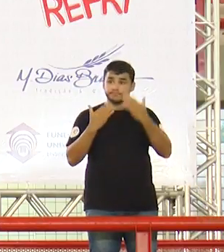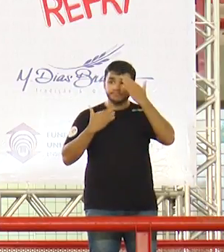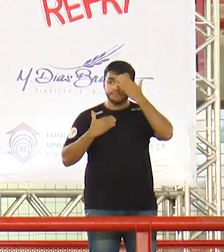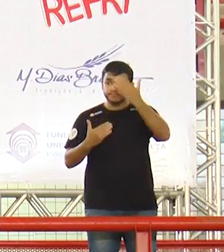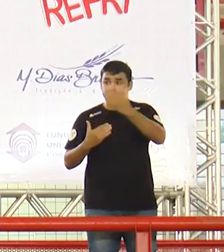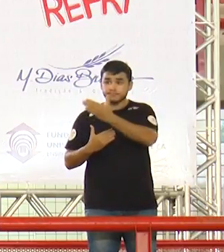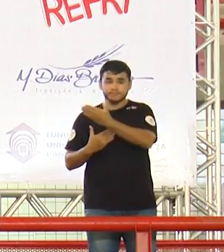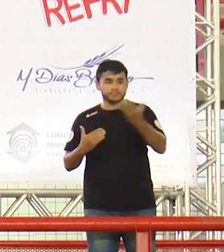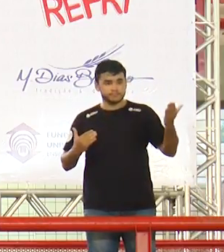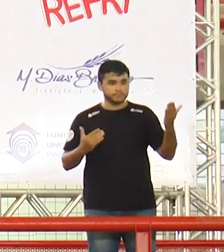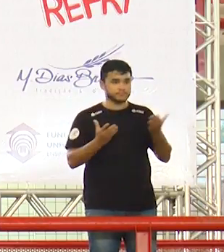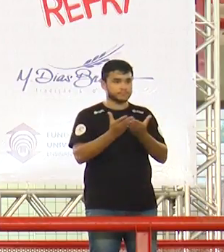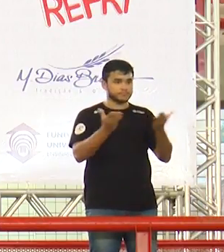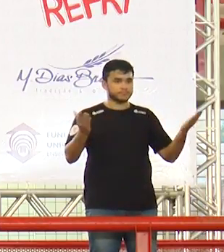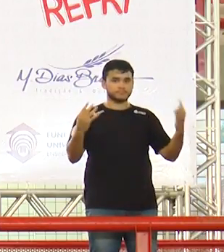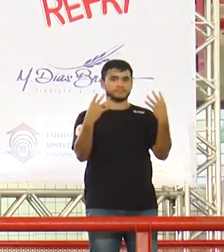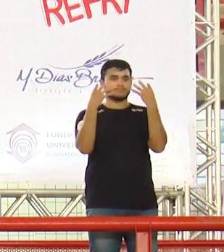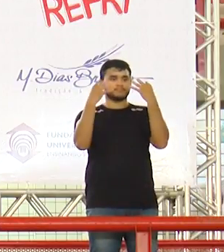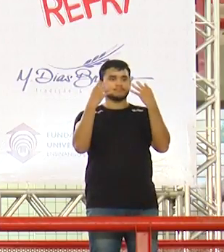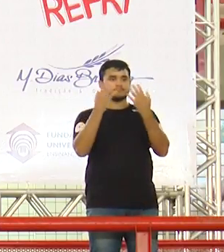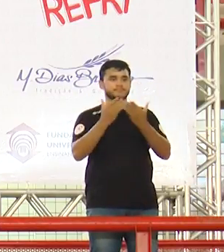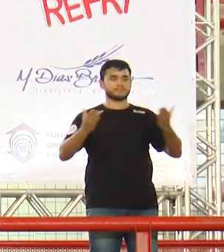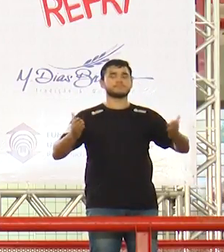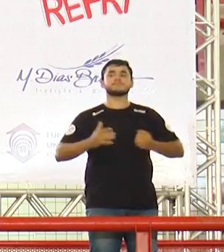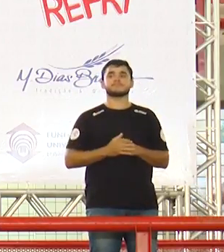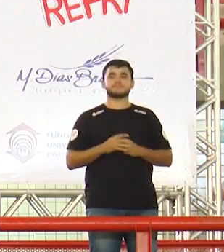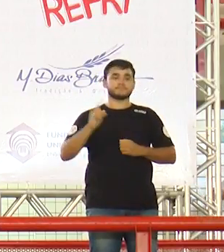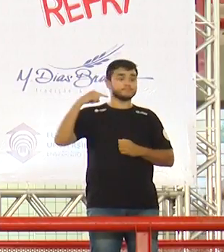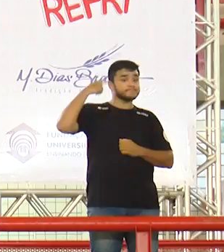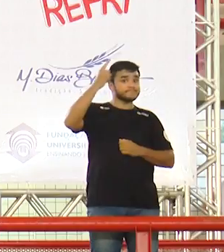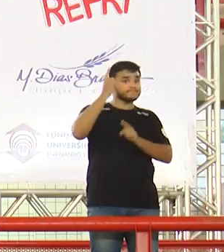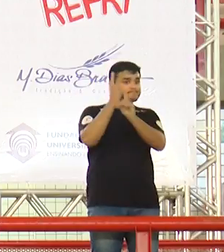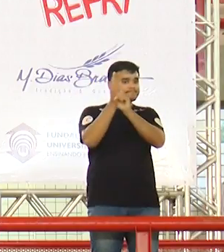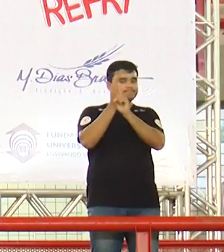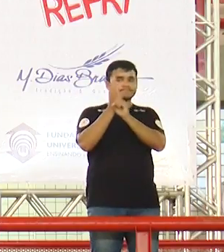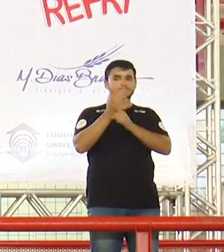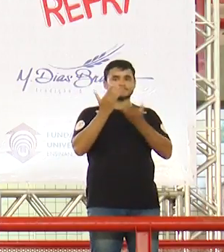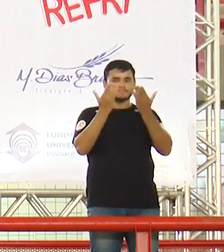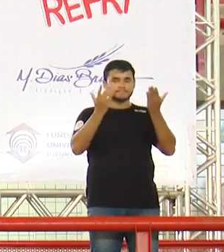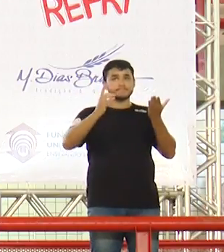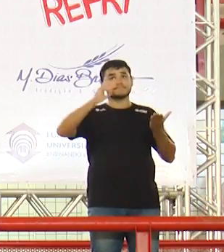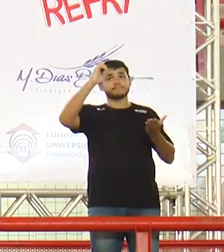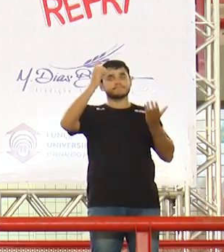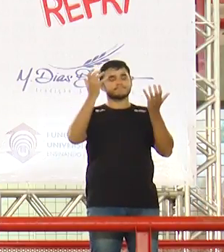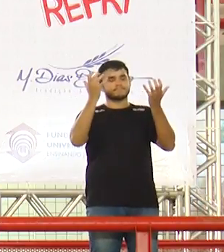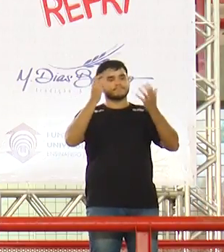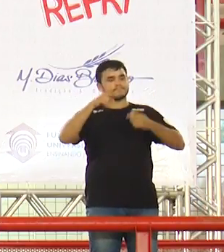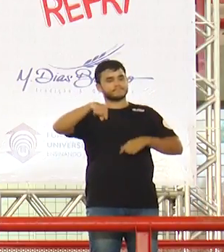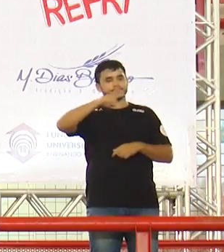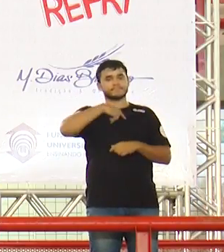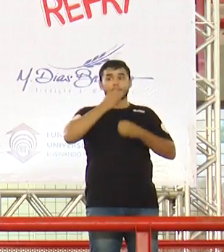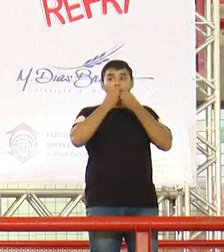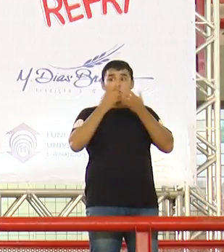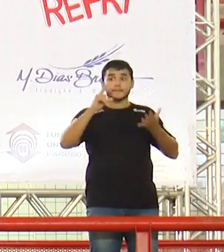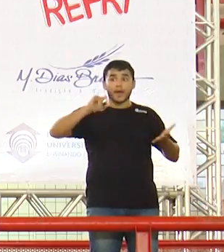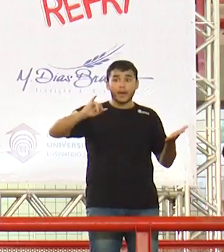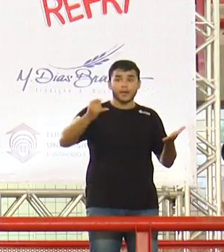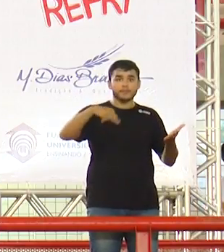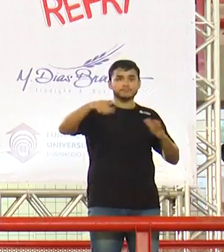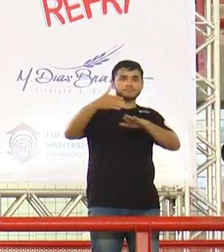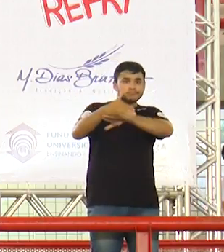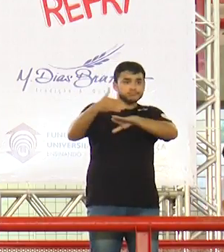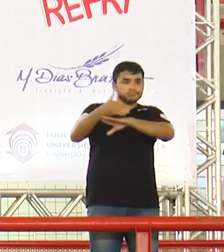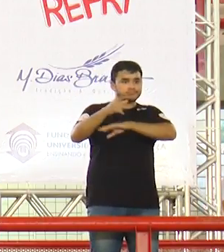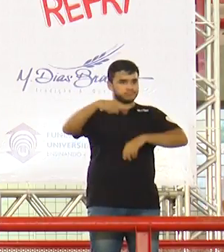dizendo, muito obrigado pela atenção dispensada, até a próxima, se Deus quiser, tudo de bom, aproveitem as aulas, continuem